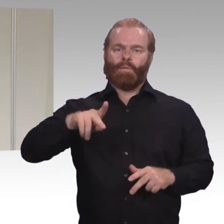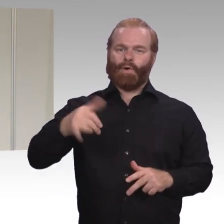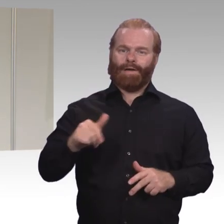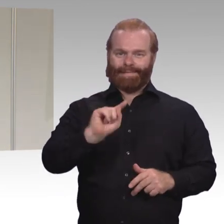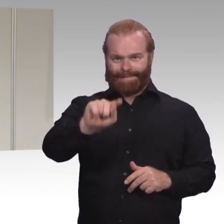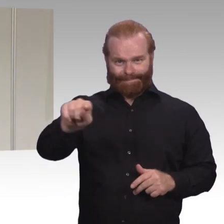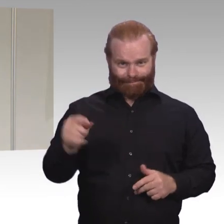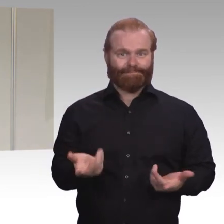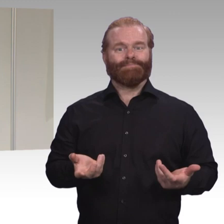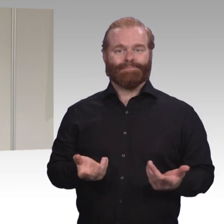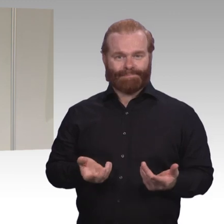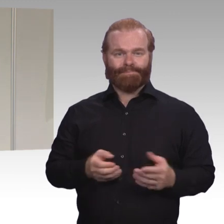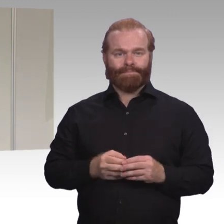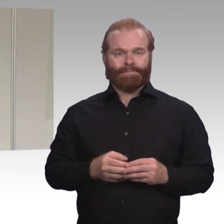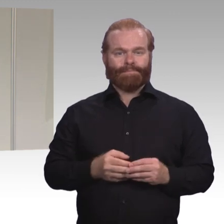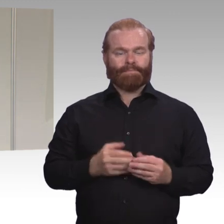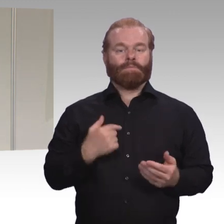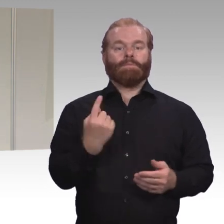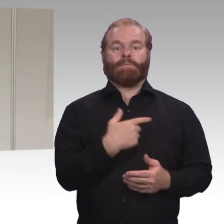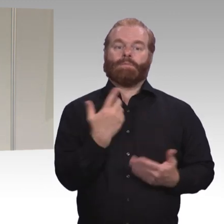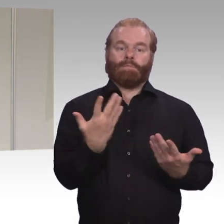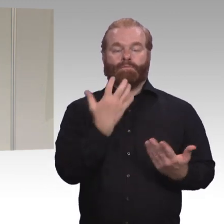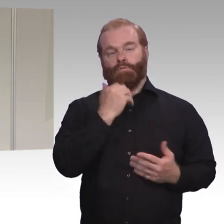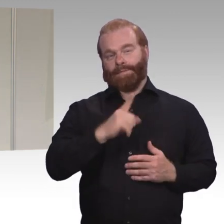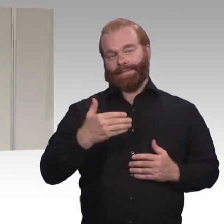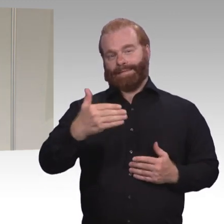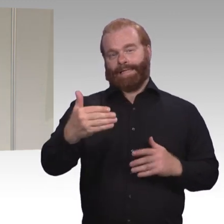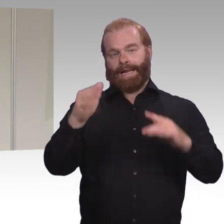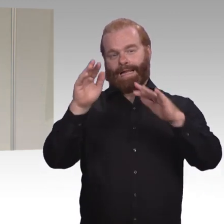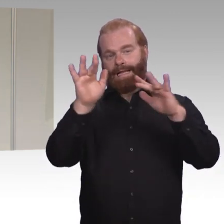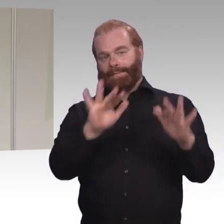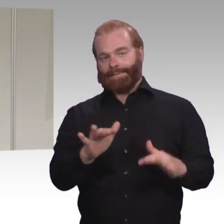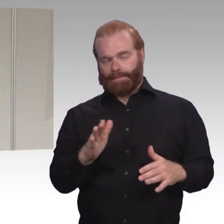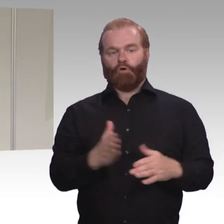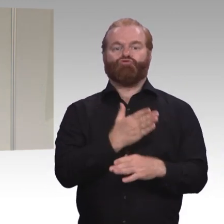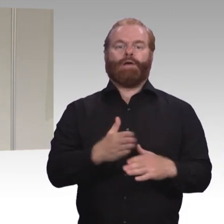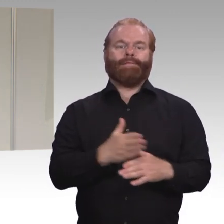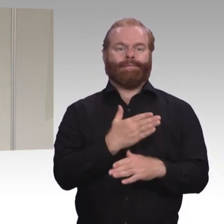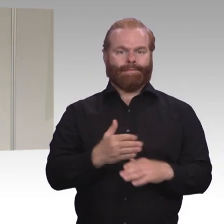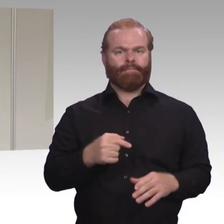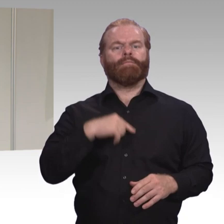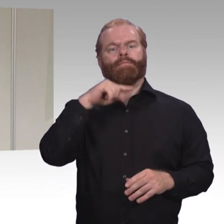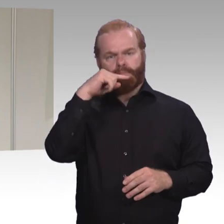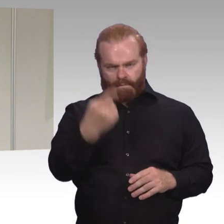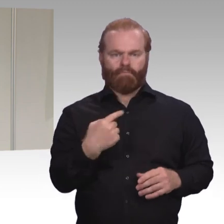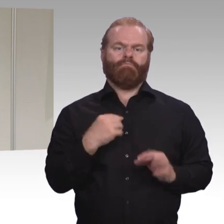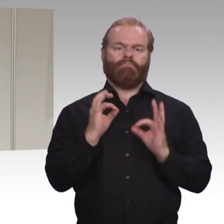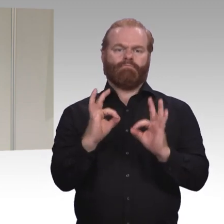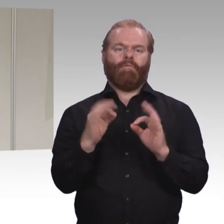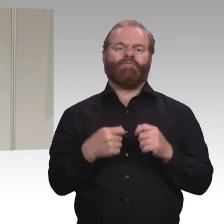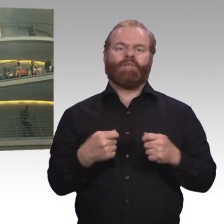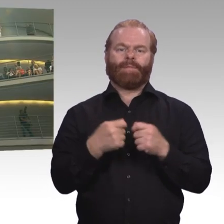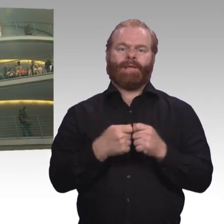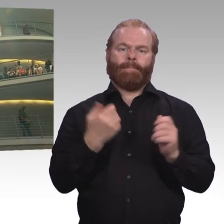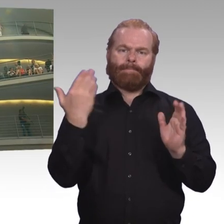Legislaturperiode mit welchen Projekten in dieses Parlament zur Entscheidung gehen, meine sehr geehrten Damen und Herren. Das gilt aber auch, und